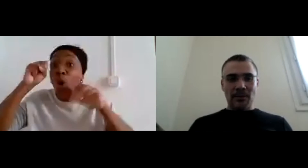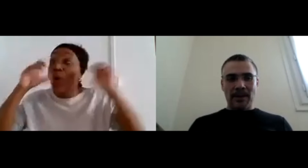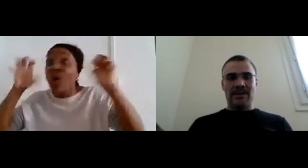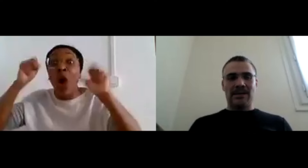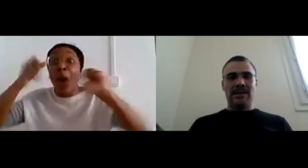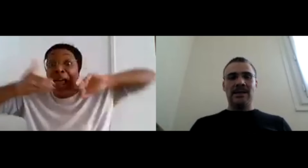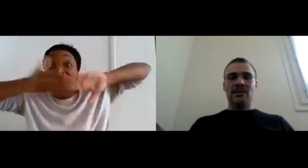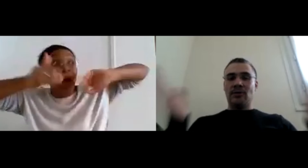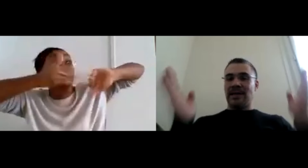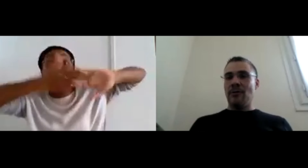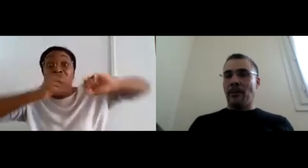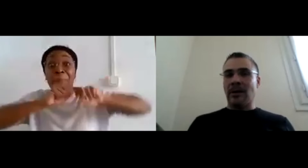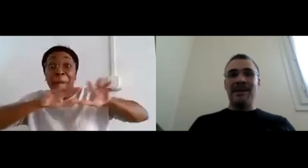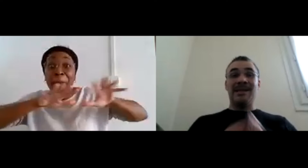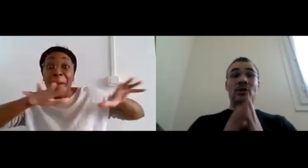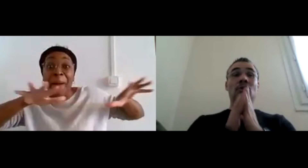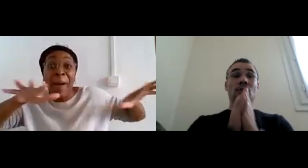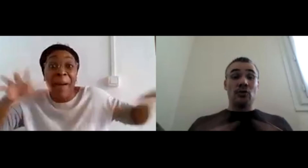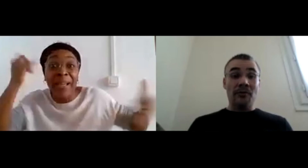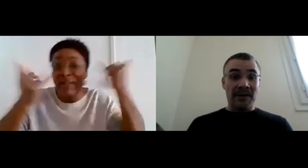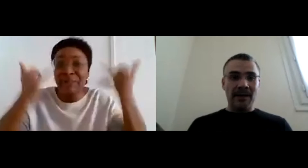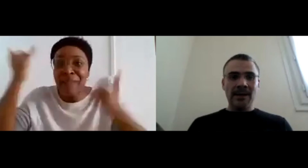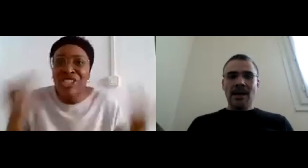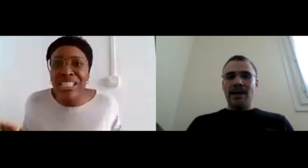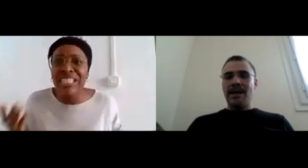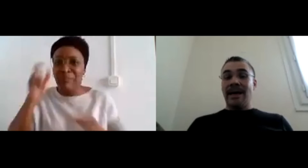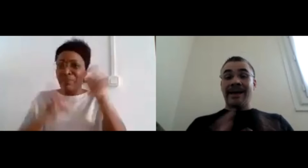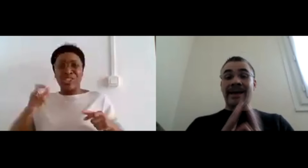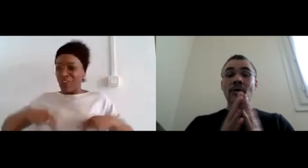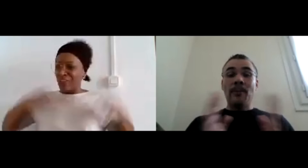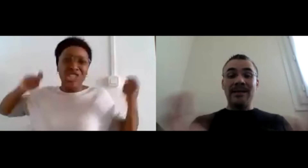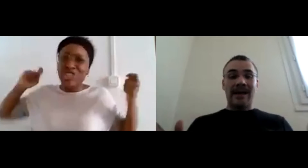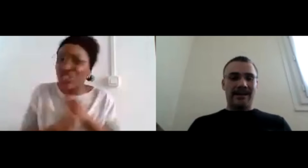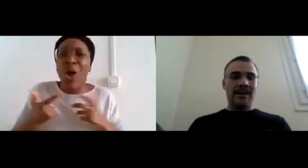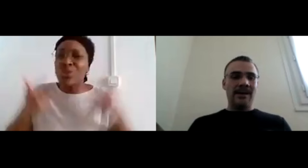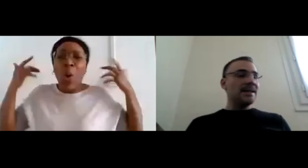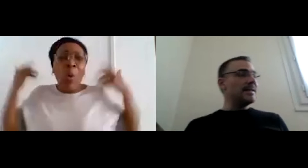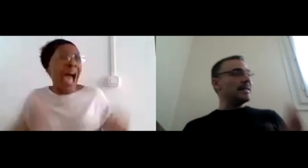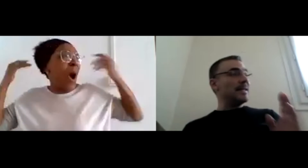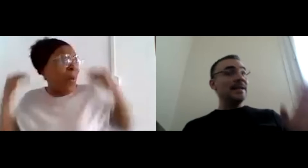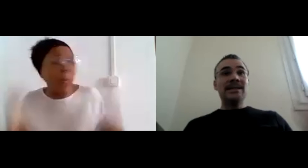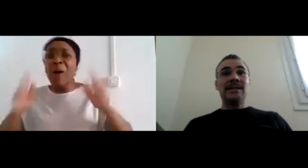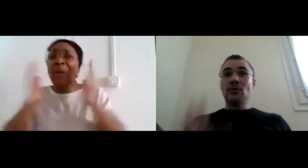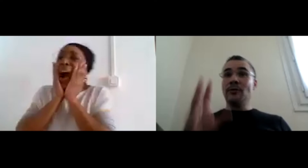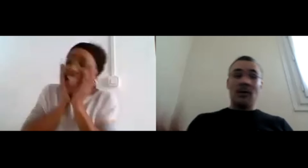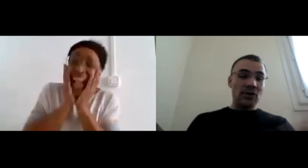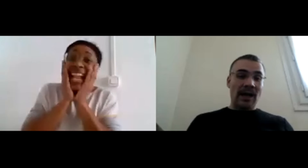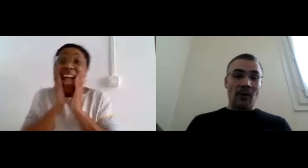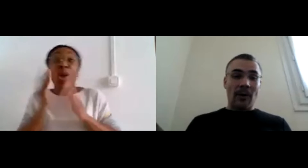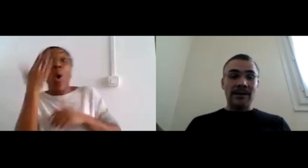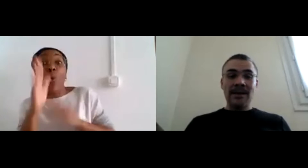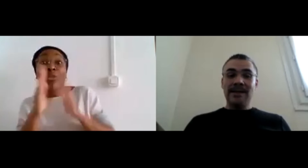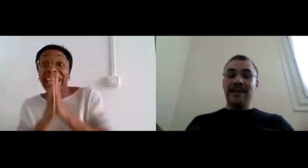qui se passent dans cette église, le salut est proclamé, les gens changent de vie et rien ne peut les arrêter. Il y a des églises qui s'ouvrent à gauche